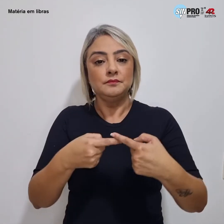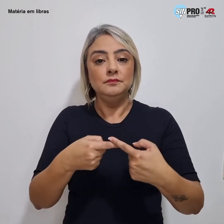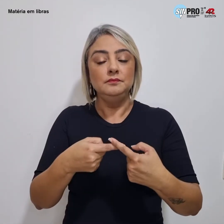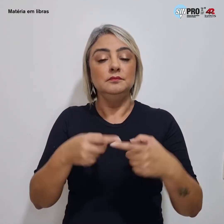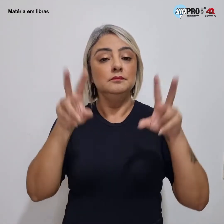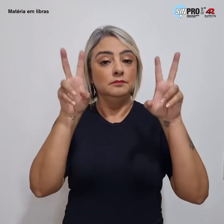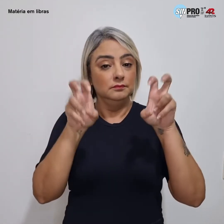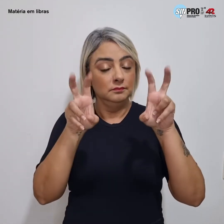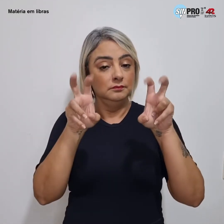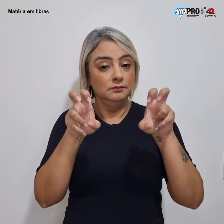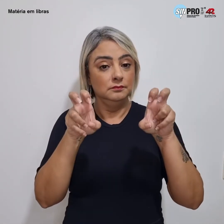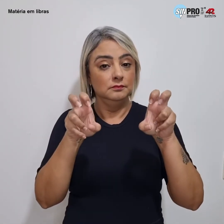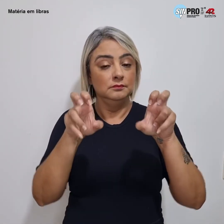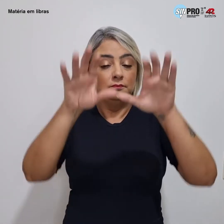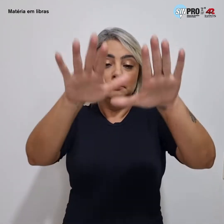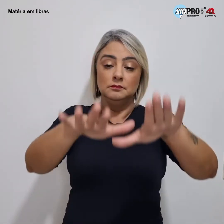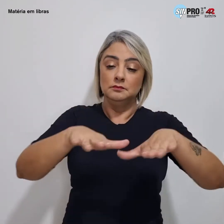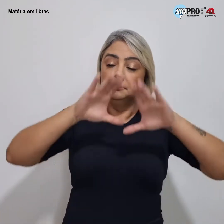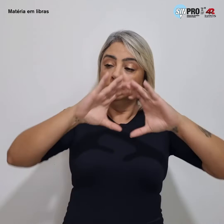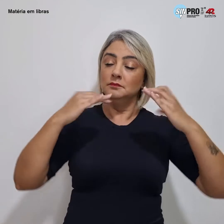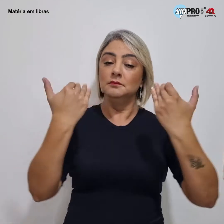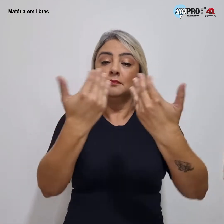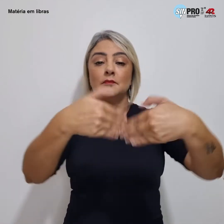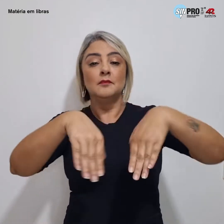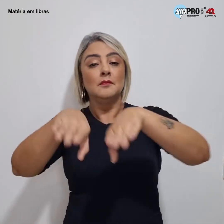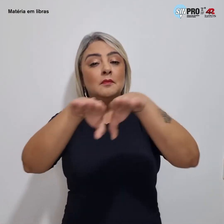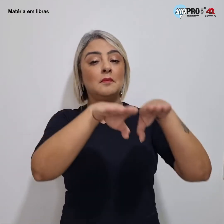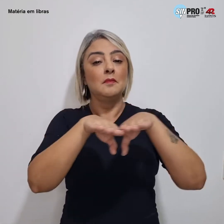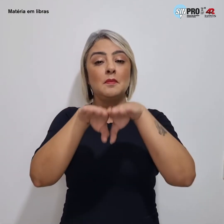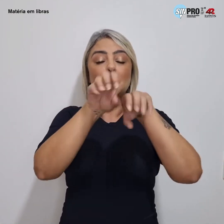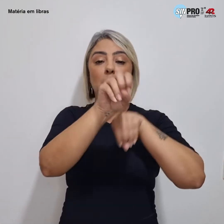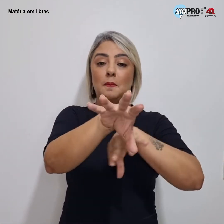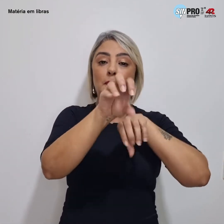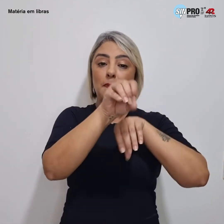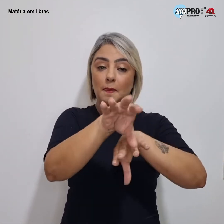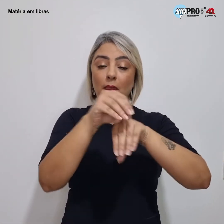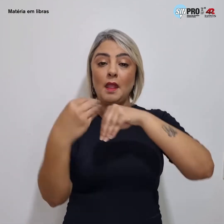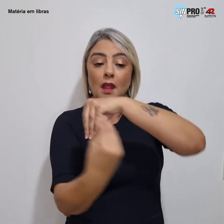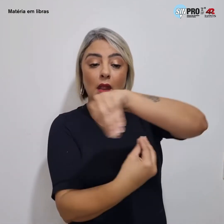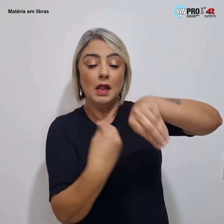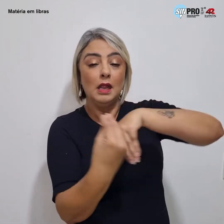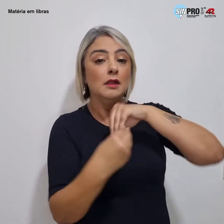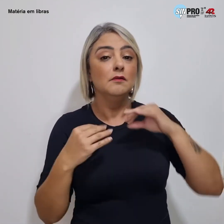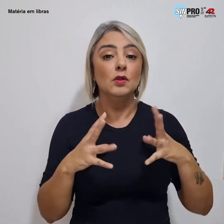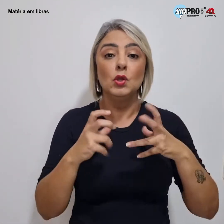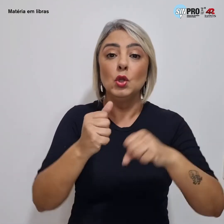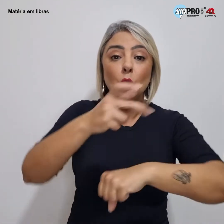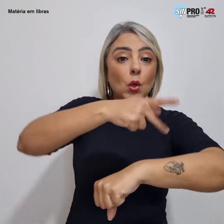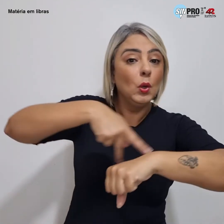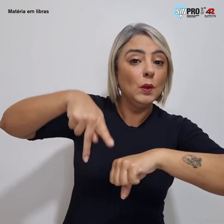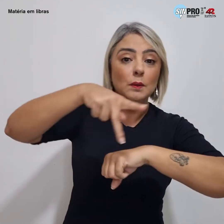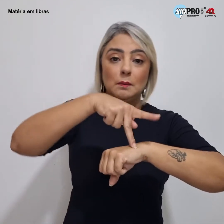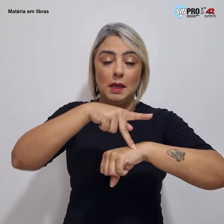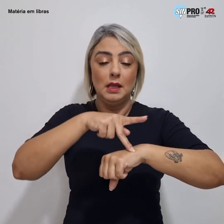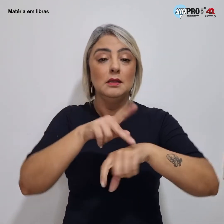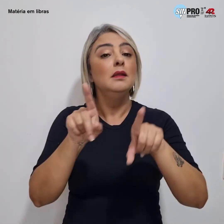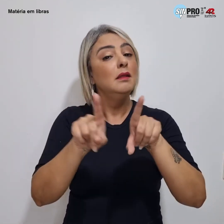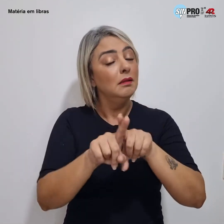discussões sobre o assunto em conferências democráticas de educação, envolvendo todo o país,